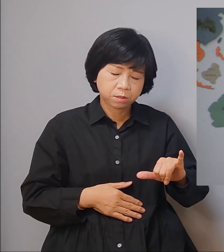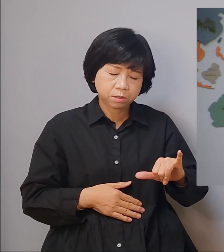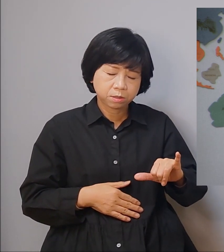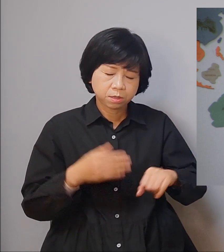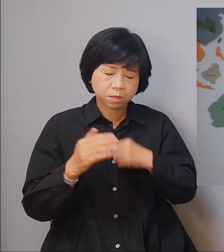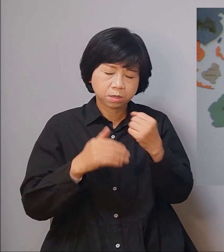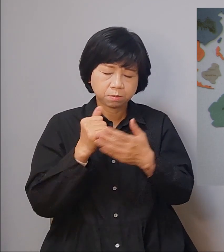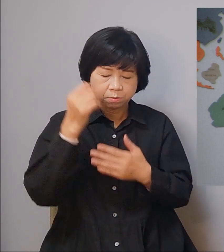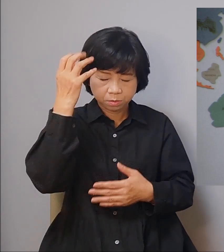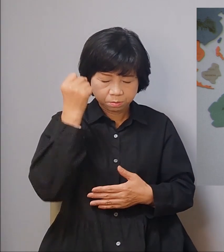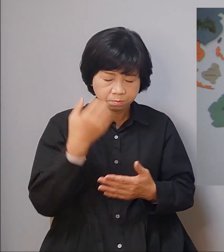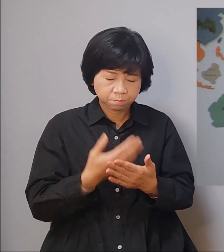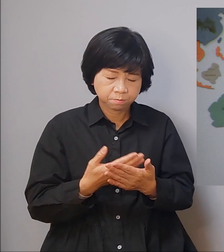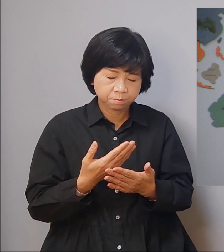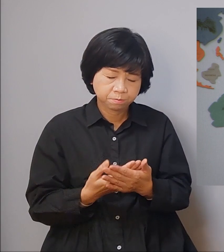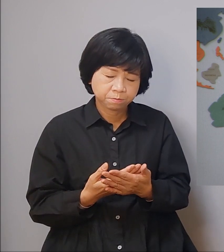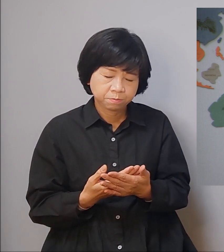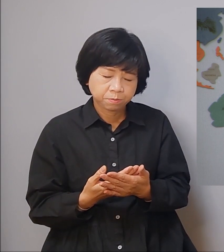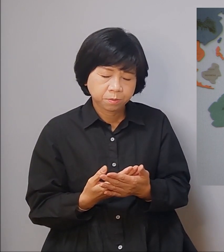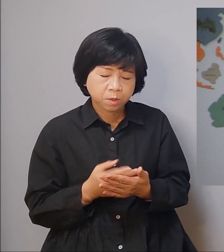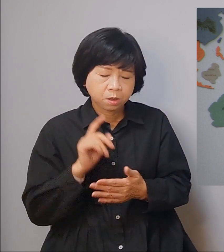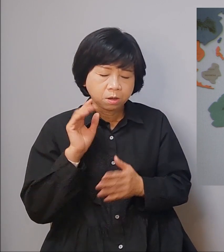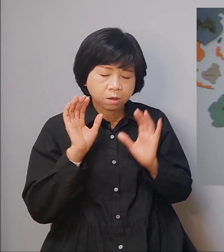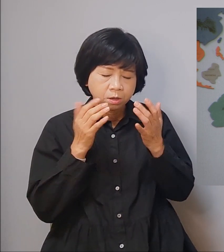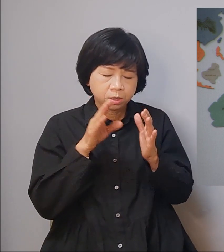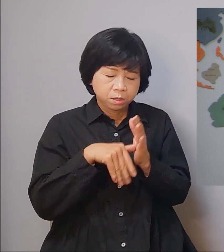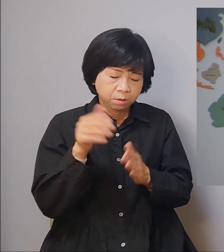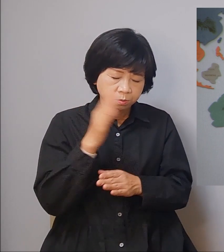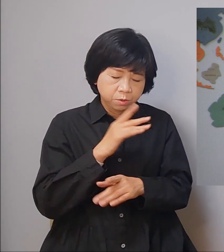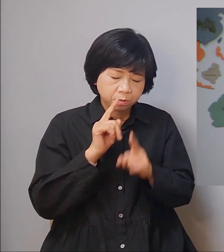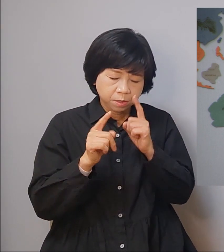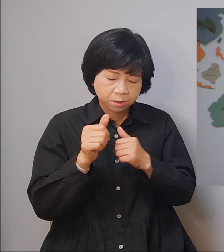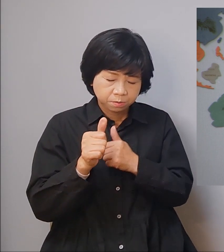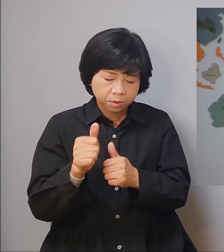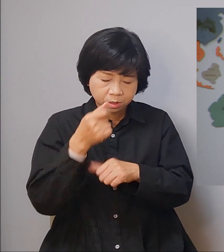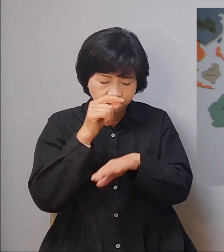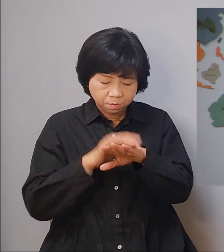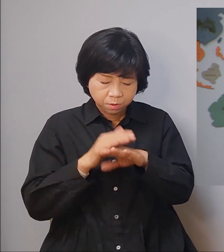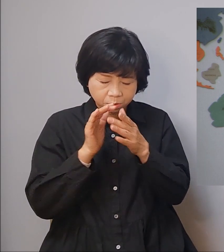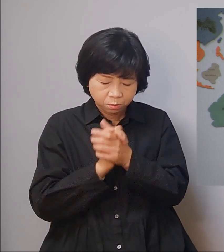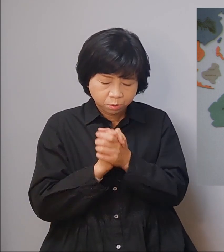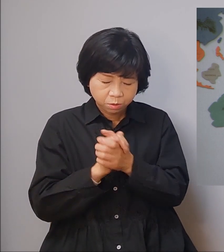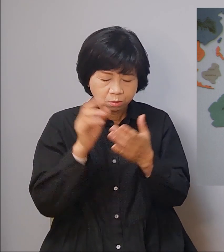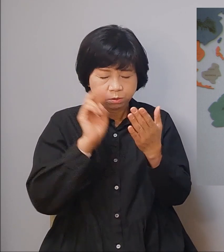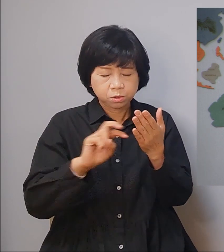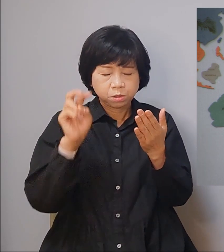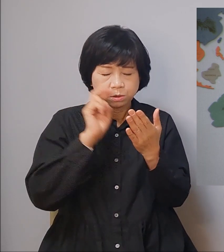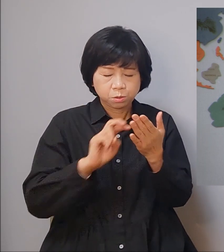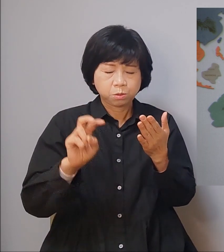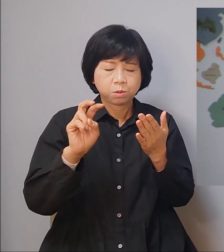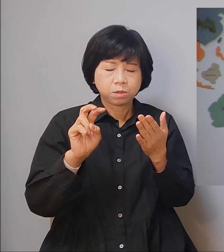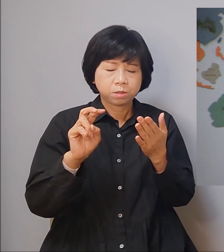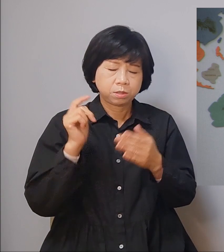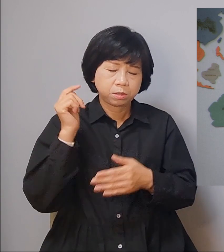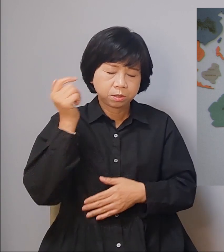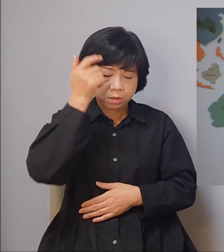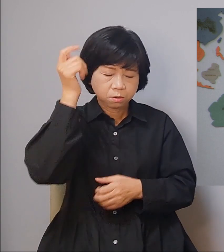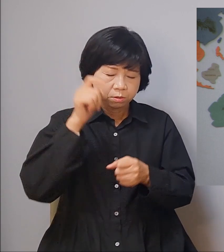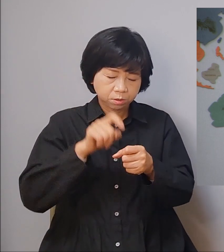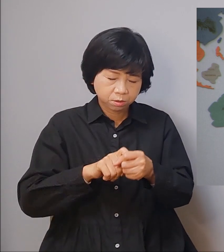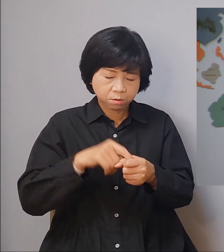중고등부, 청년부를 기억하여 주시고 어릴 때부터 하나님의 말씀을 따라 예배하고 기도하고 찬송하는 영적